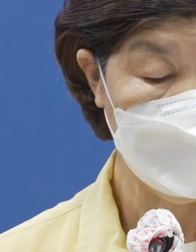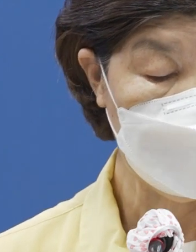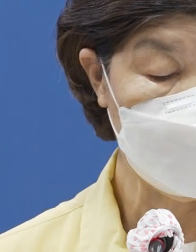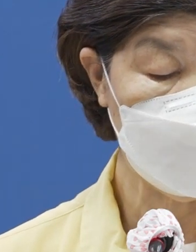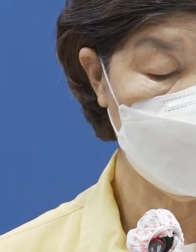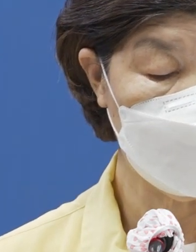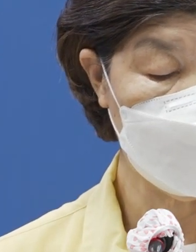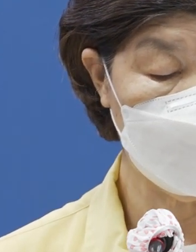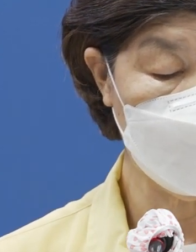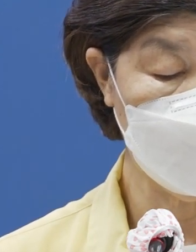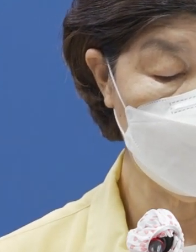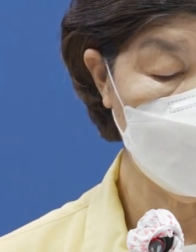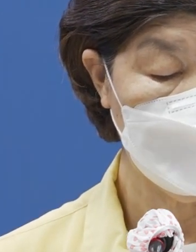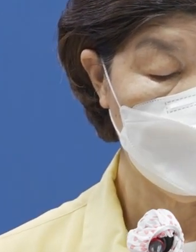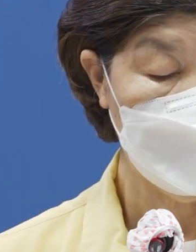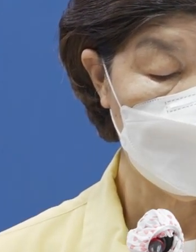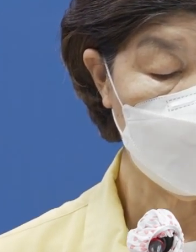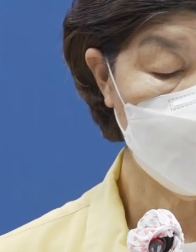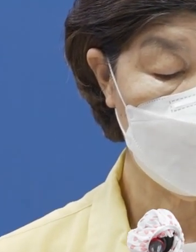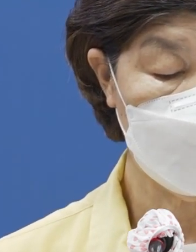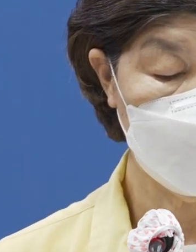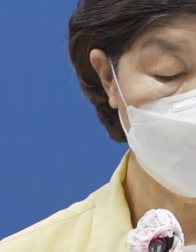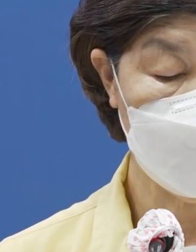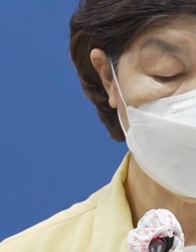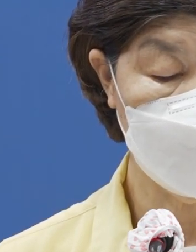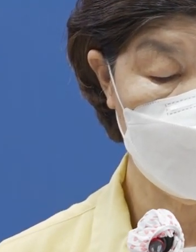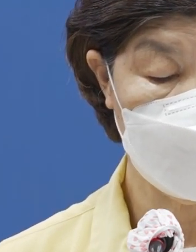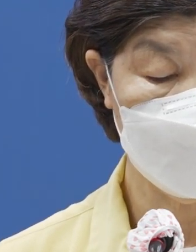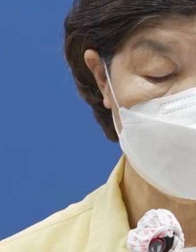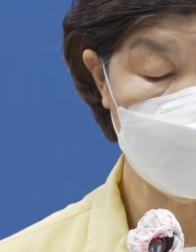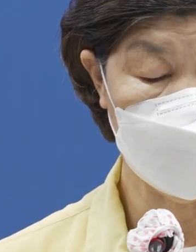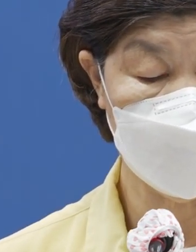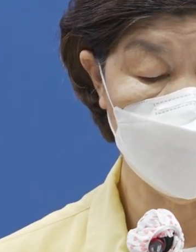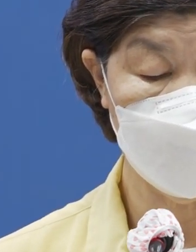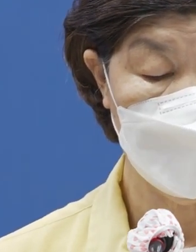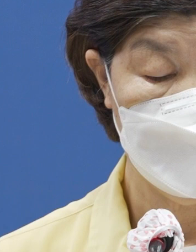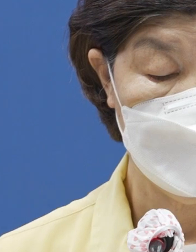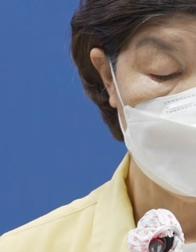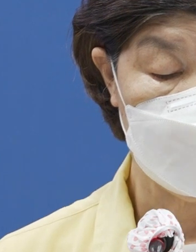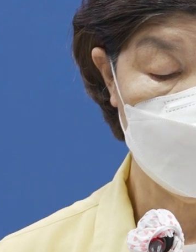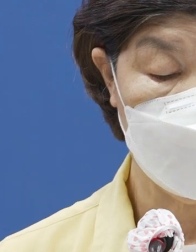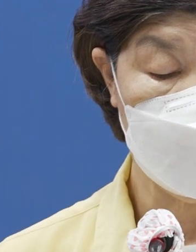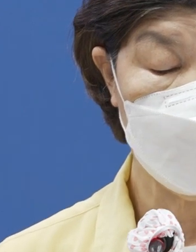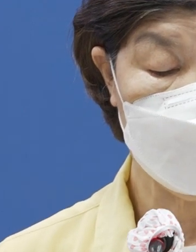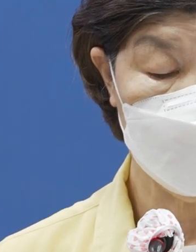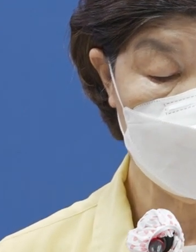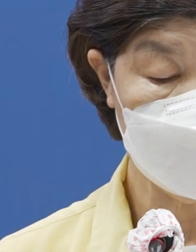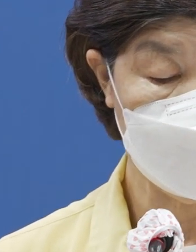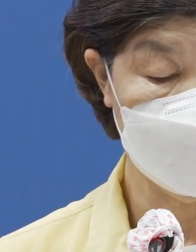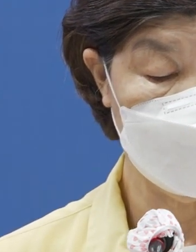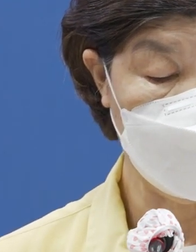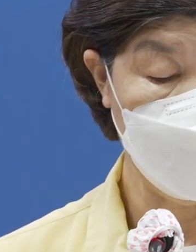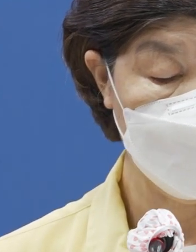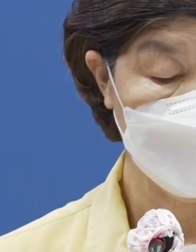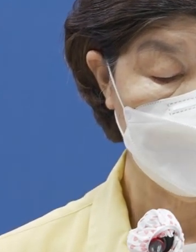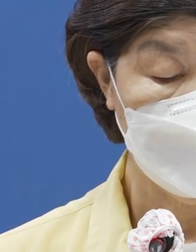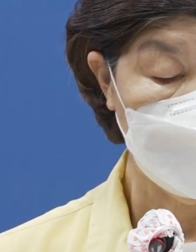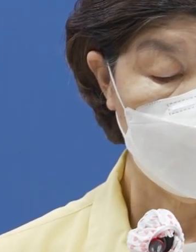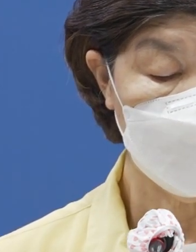원, 2022년 전국체전 울산 경기장 배정학교 지원에 2억 원을